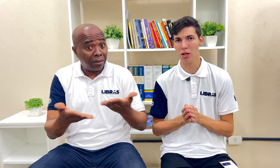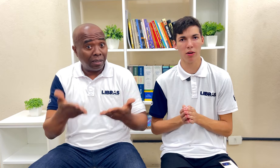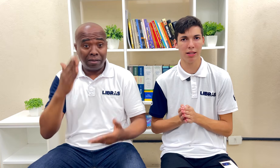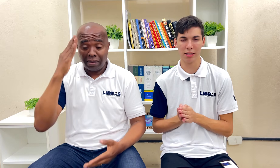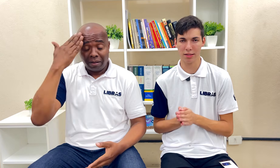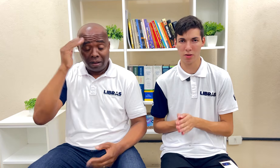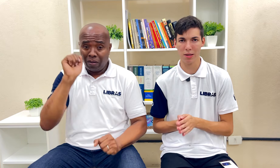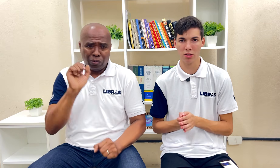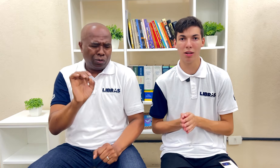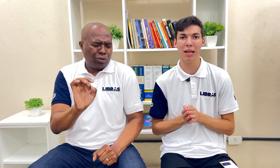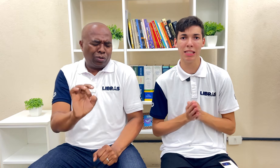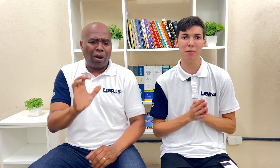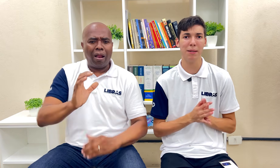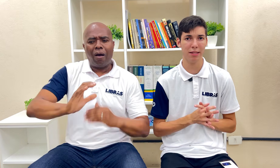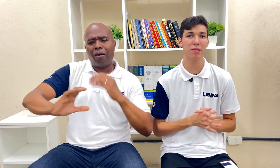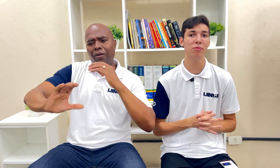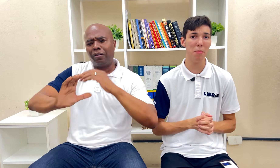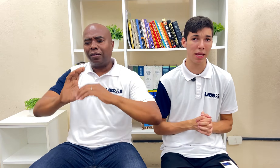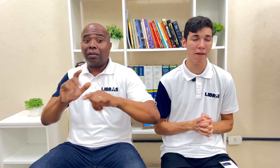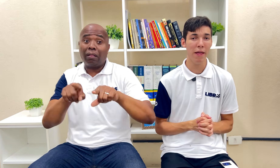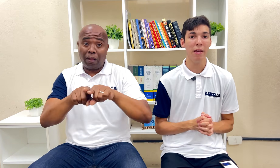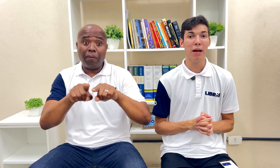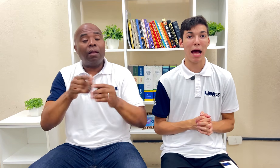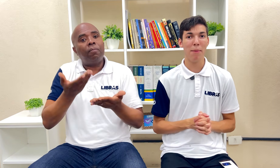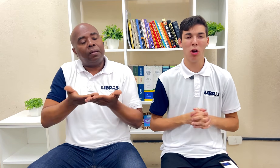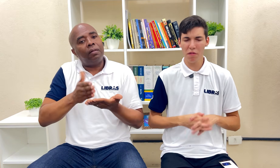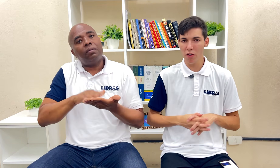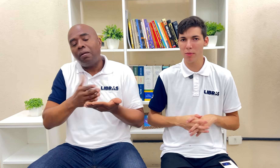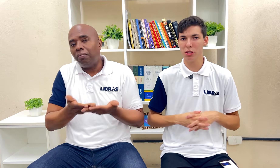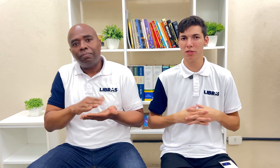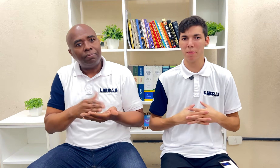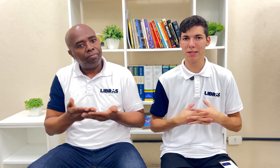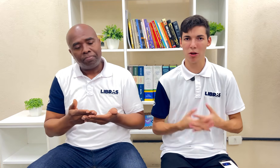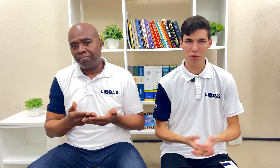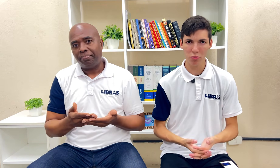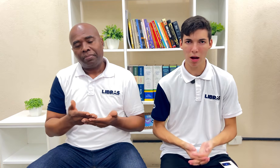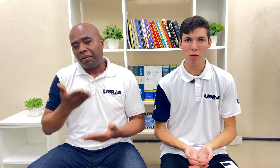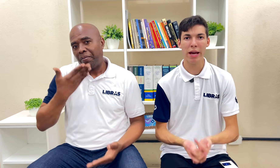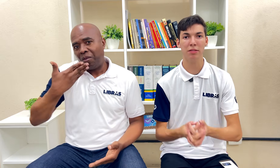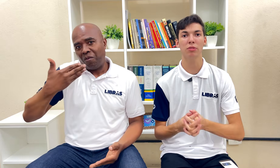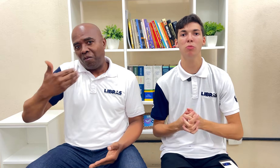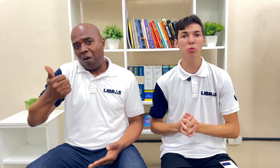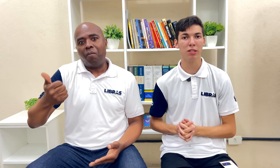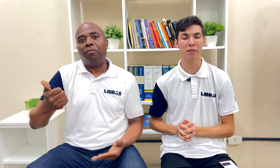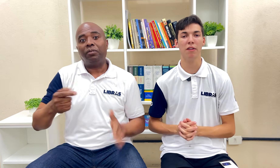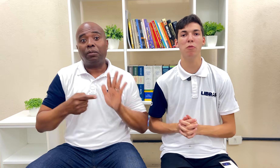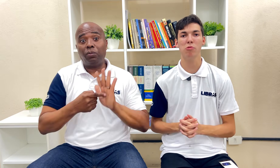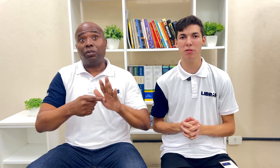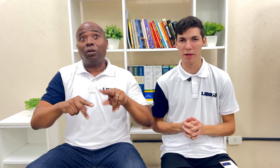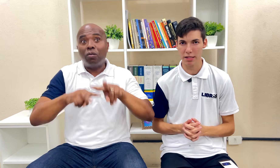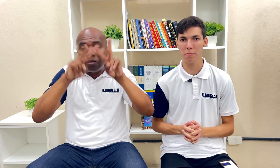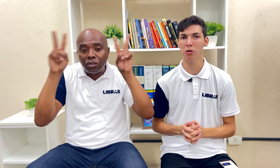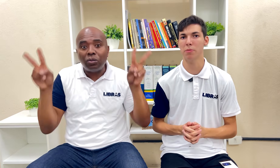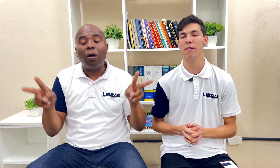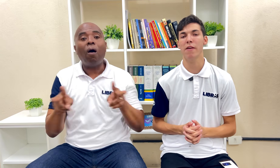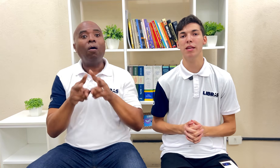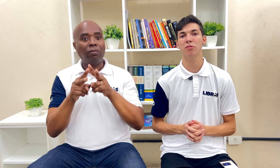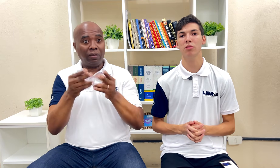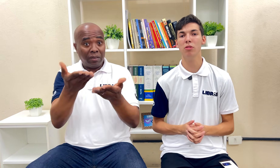hora da canção, mas na hora da interpretação também. A melhor forma de você passar o visual é estudando música, falo por experiência própria. Estudando